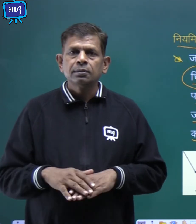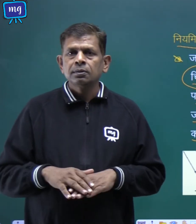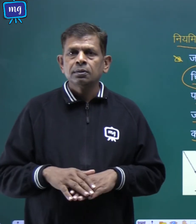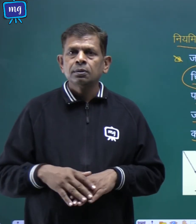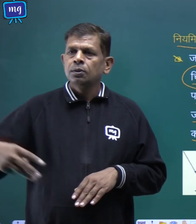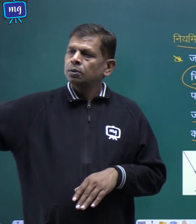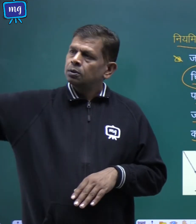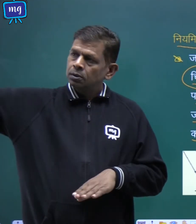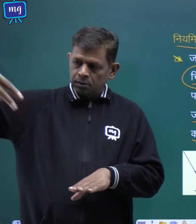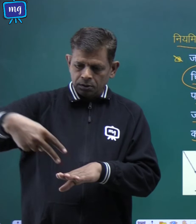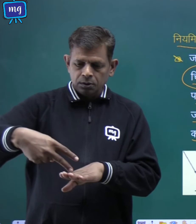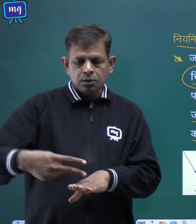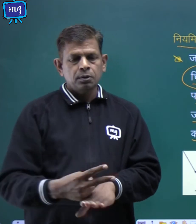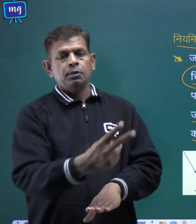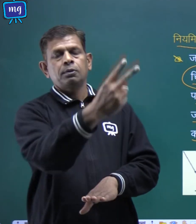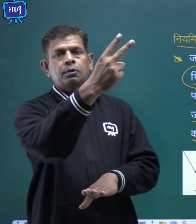समानांतर किरणों के